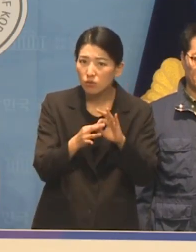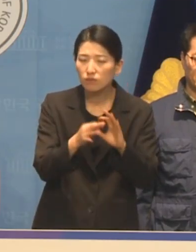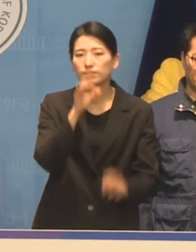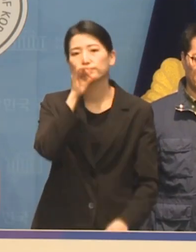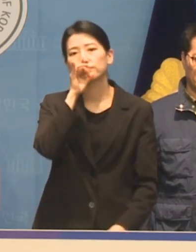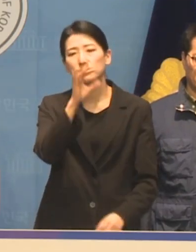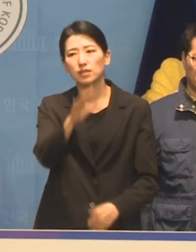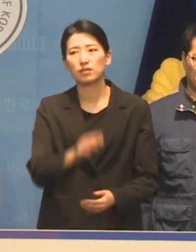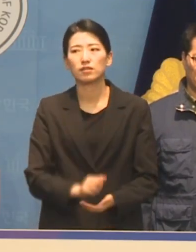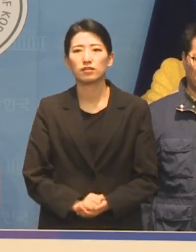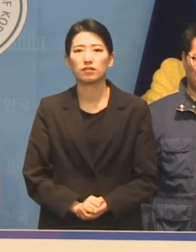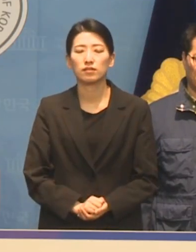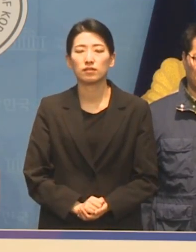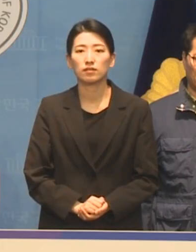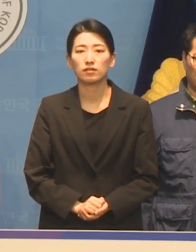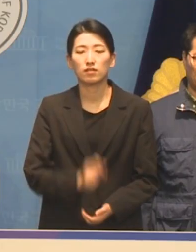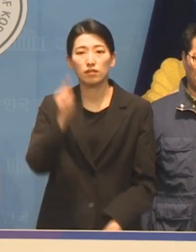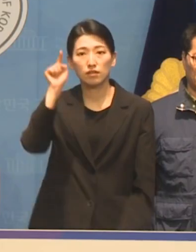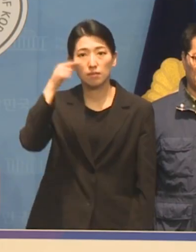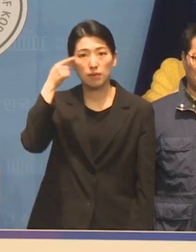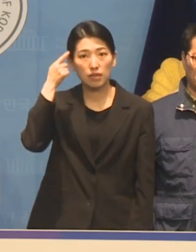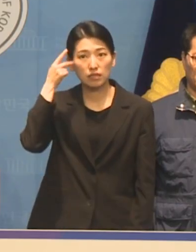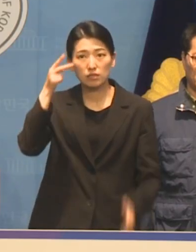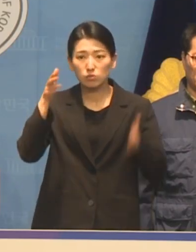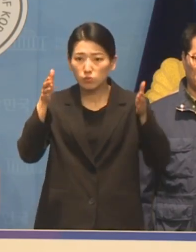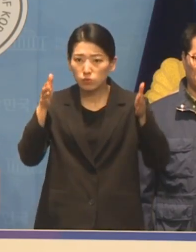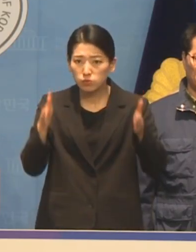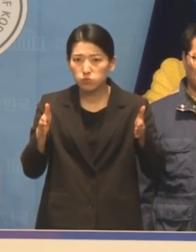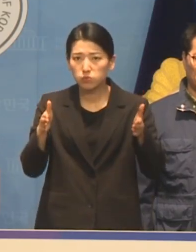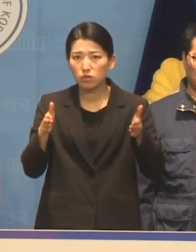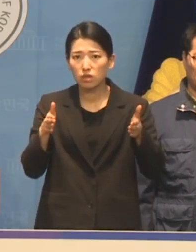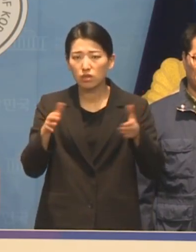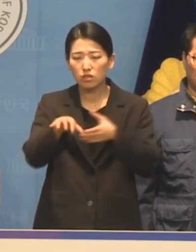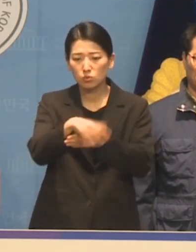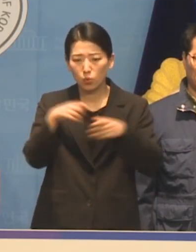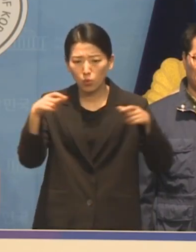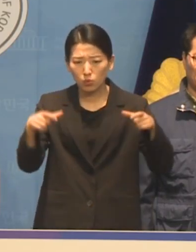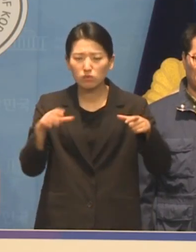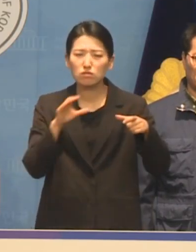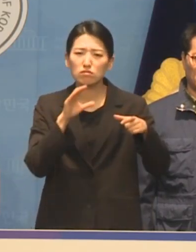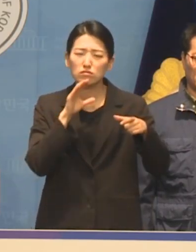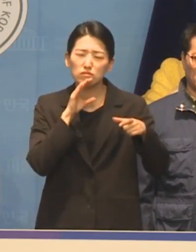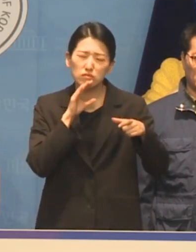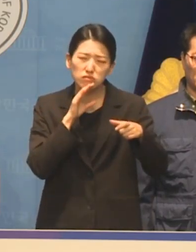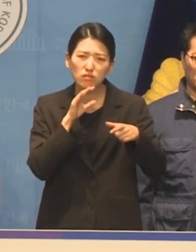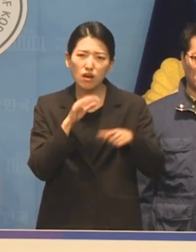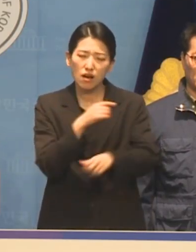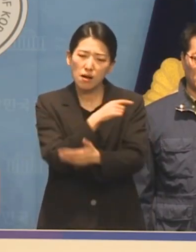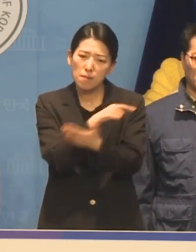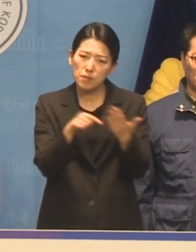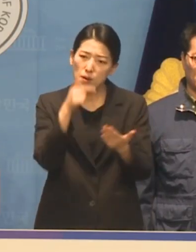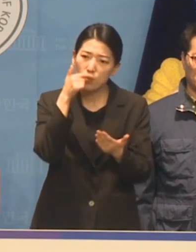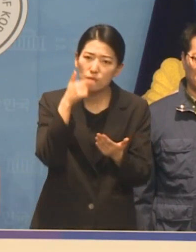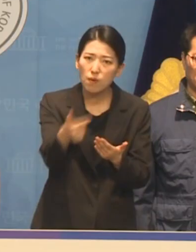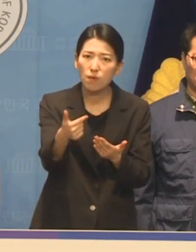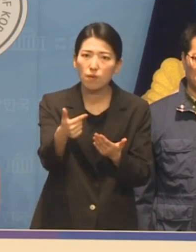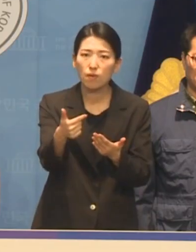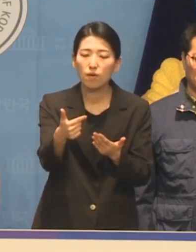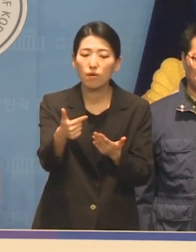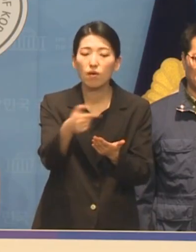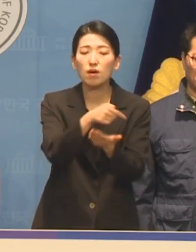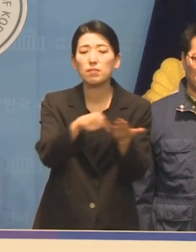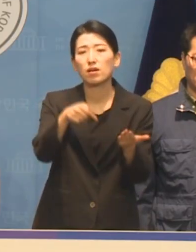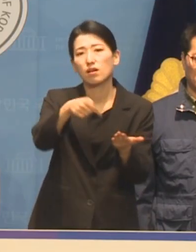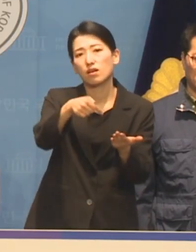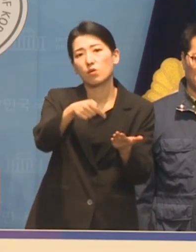100일 동안 진행된 종로구 상인과 주민들의 특별한 희생은 조속한